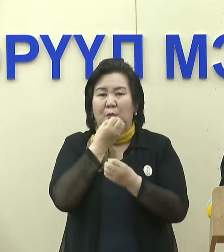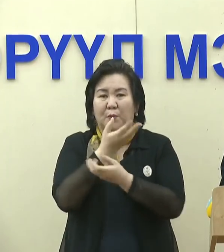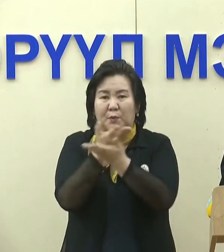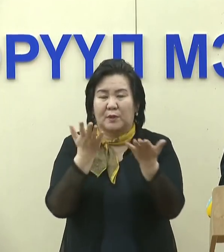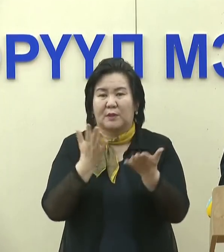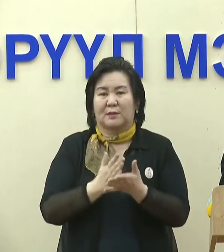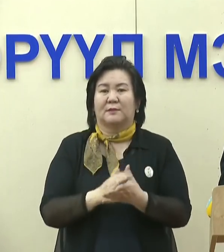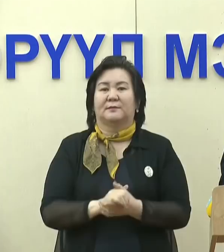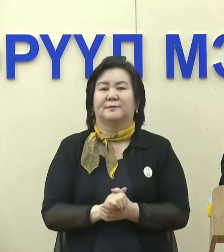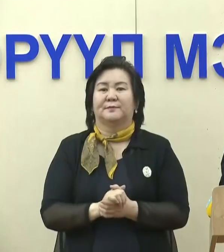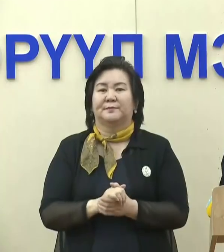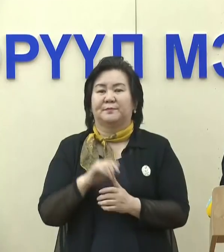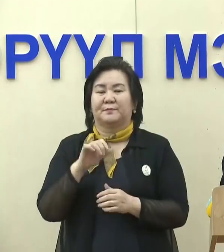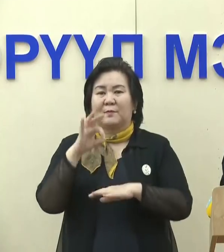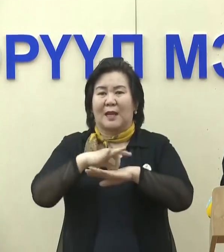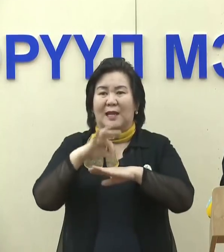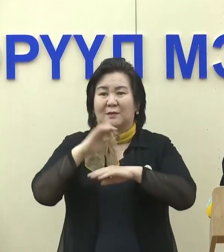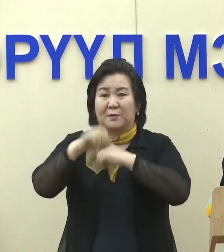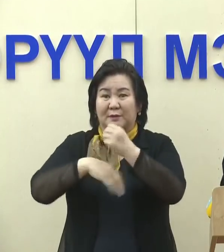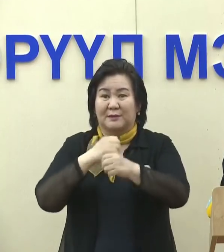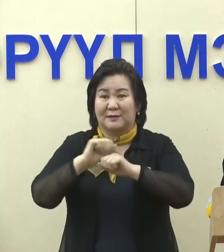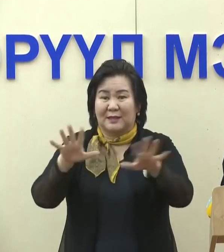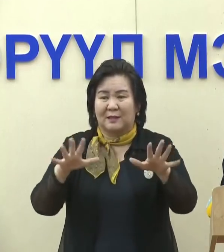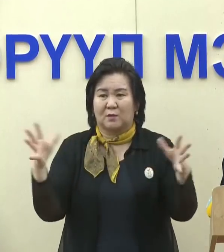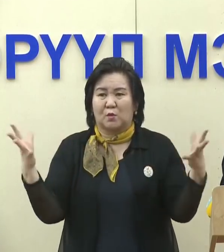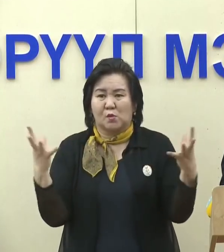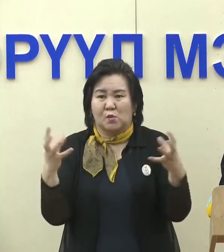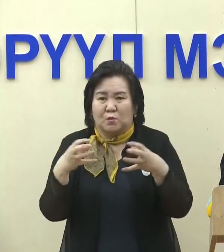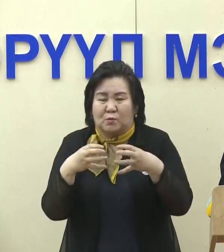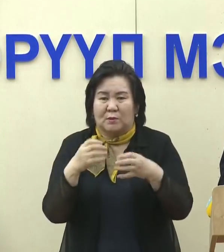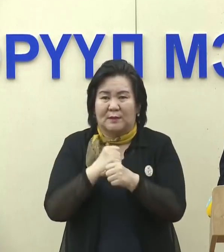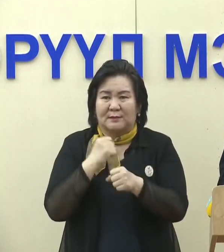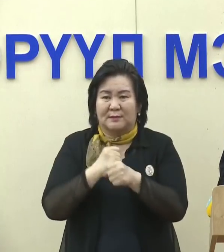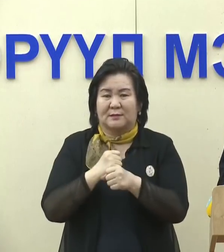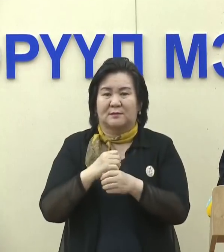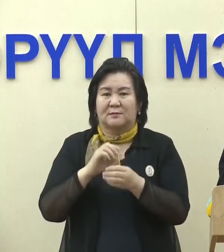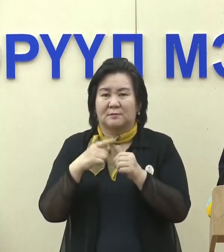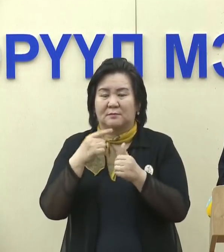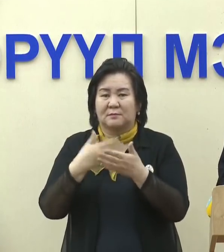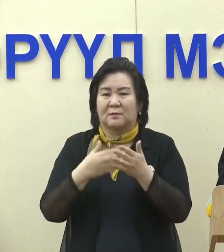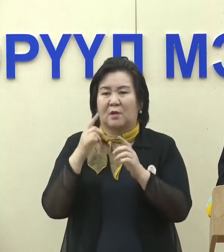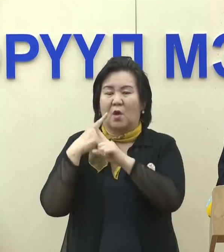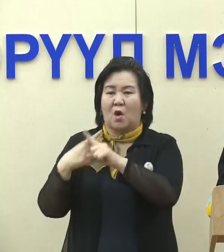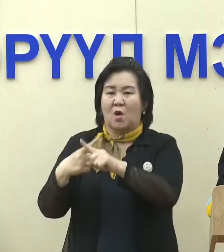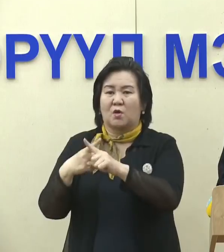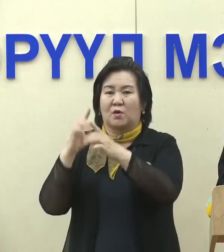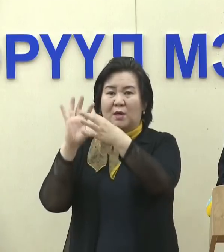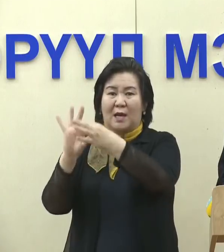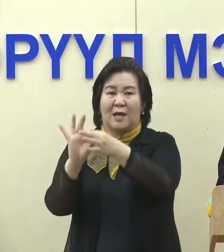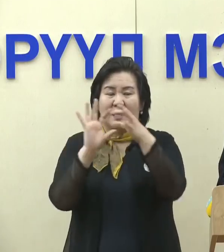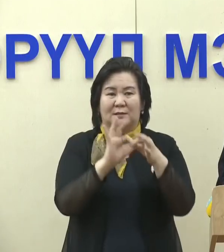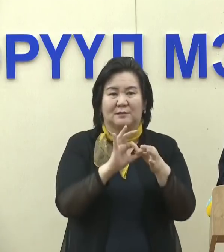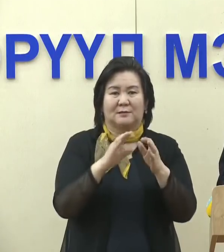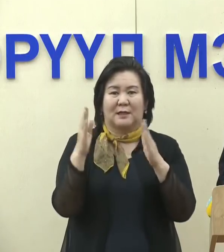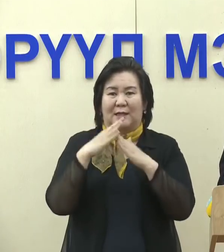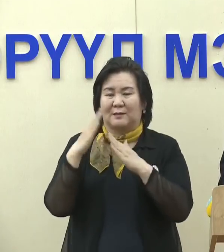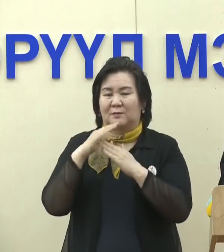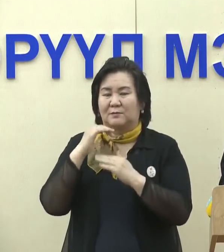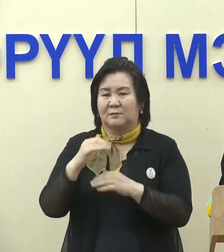байна. Түүнчлэн халдварын тархалтыг одоо хомих зорилгоор мөрдүүлж байгаа 20 цэрийн дэглэмийг сайтар дагаж